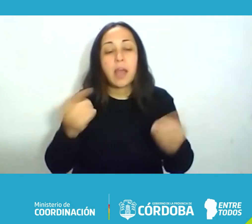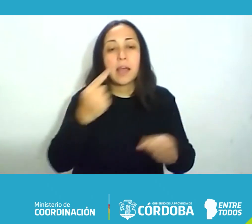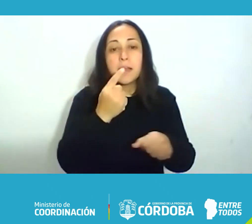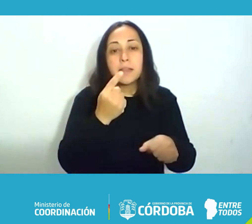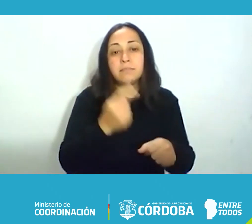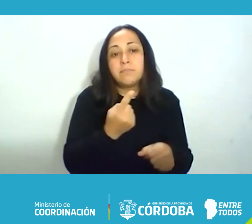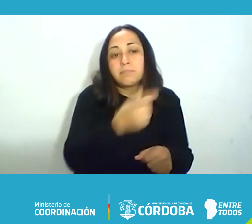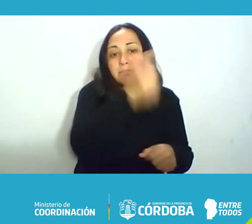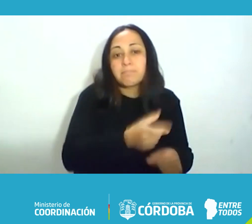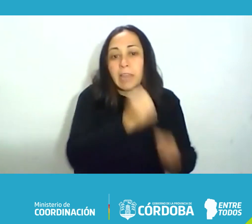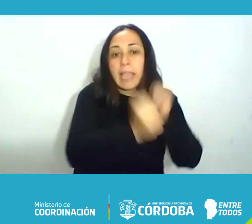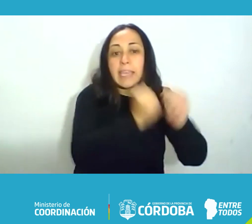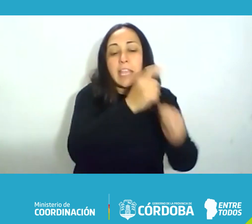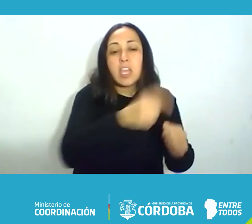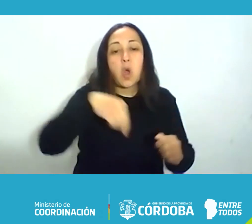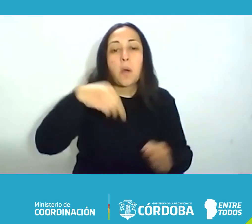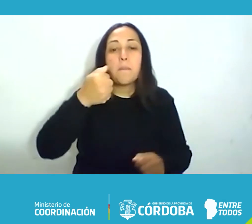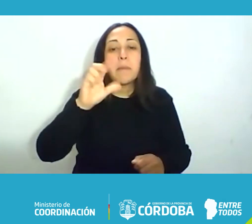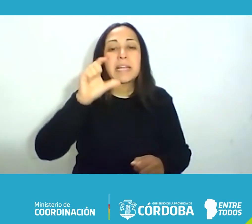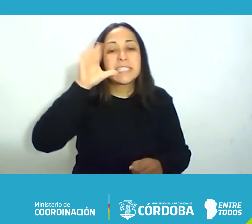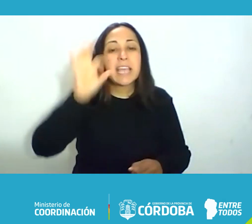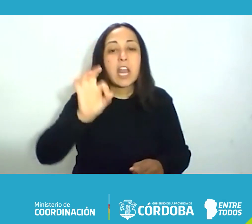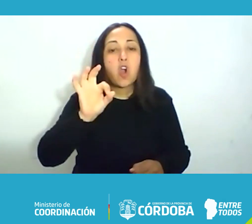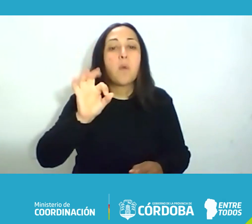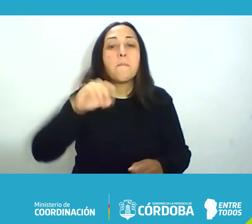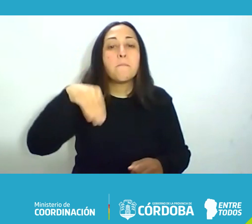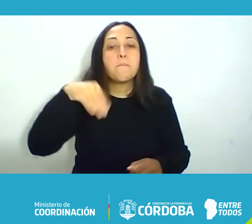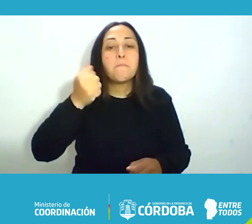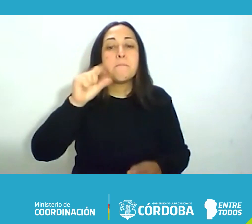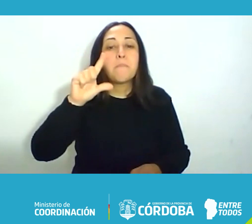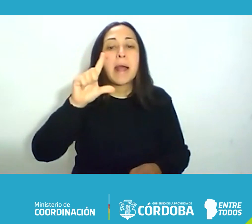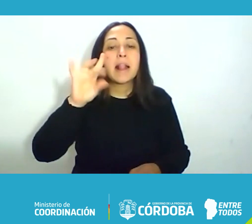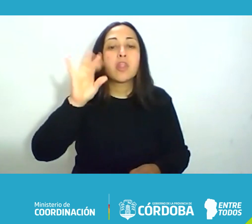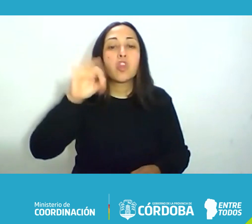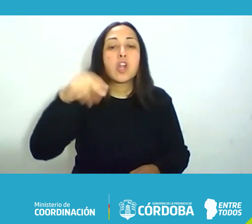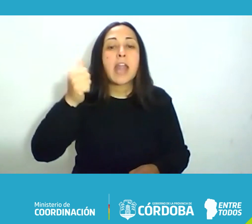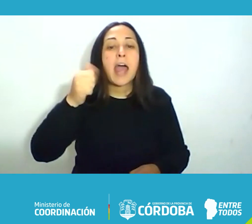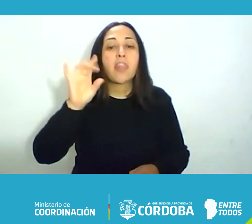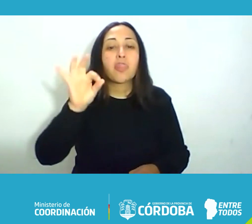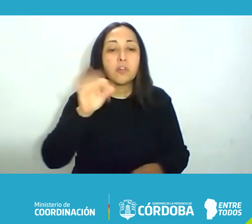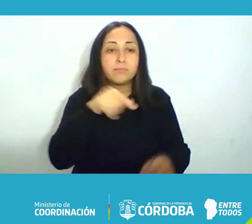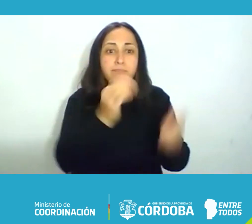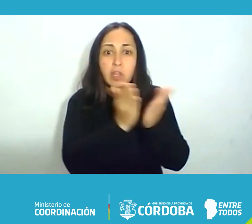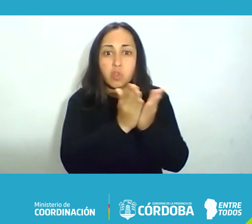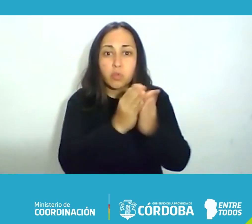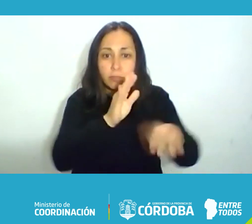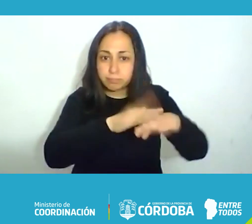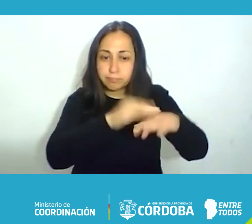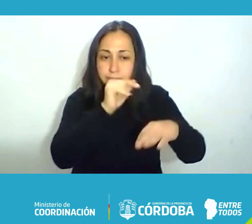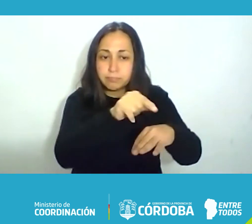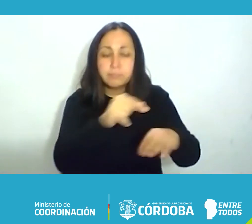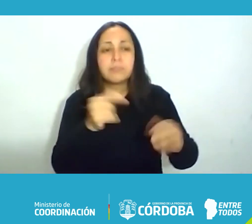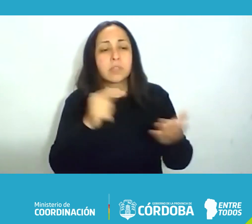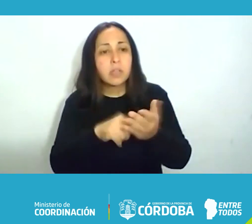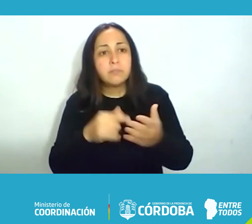toma la palabra el ingeniero Marcelo Mardonado, quien está a cargo del estudio de proyecto de Caminos Las Sierras. Manifiesta que nos encontramos en el marco